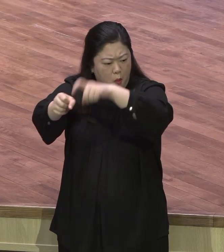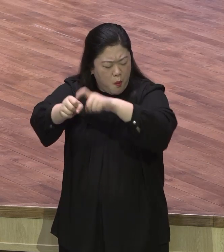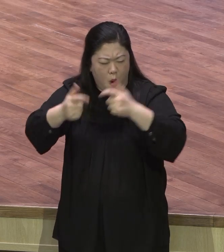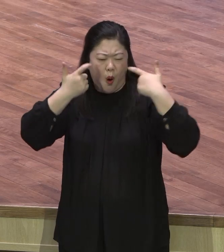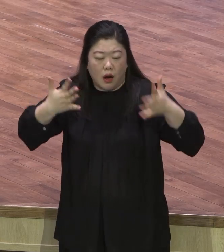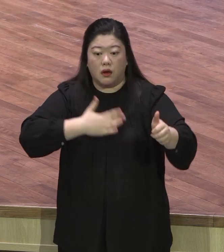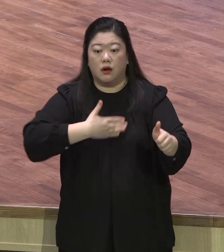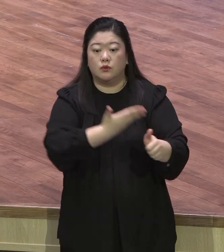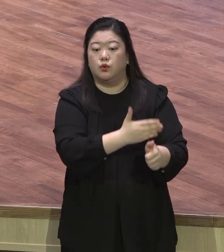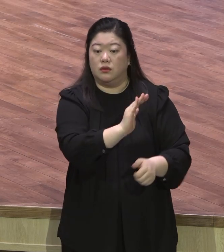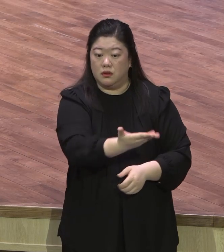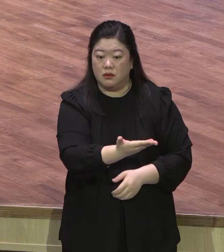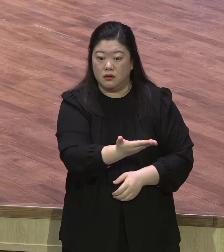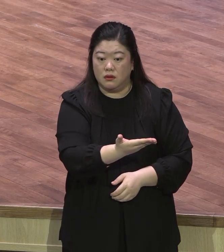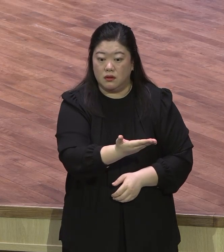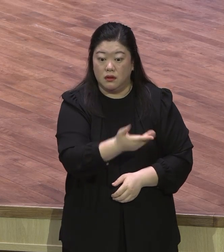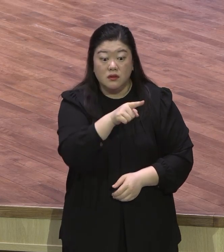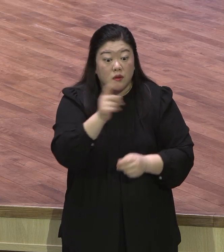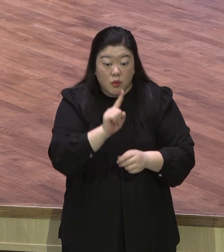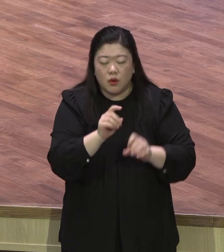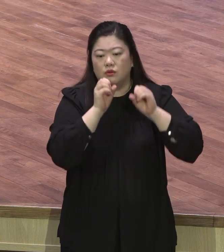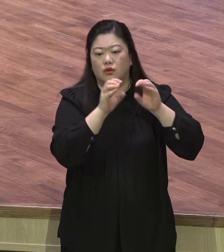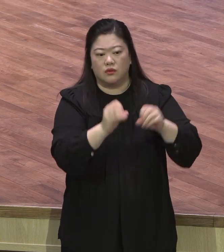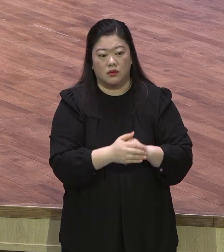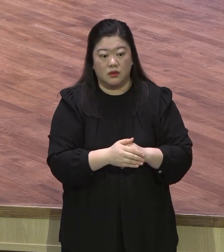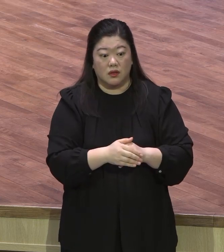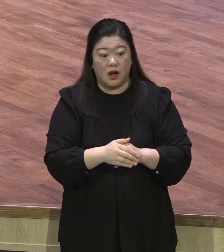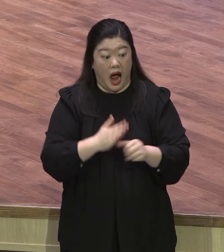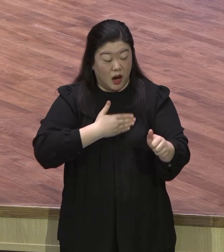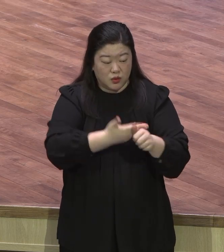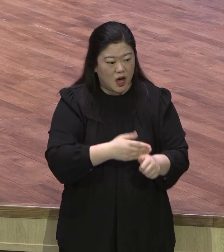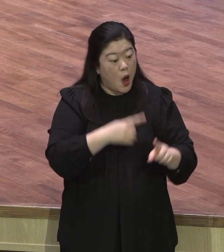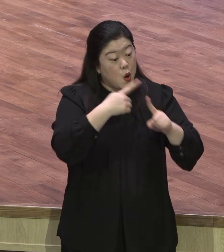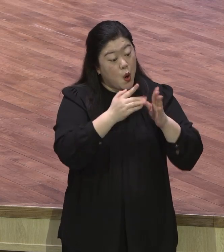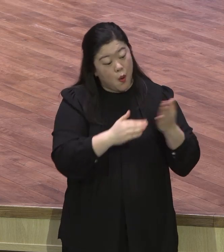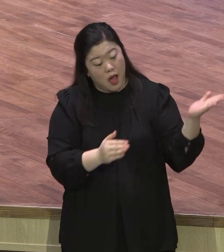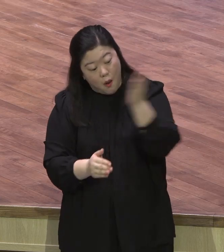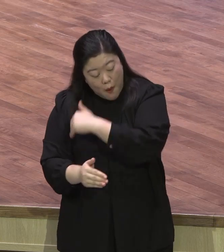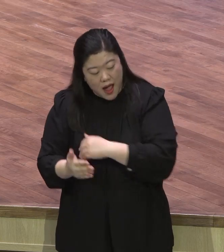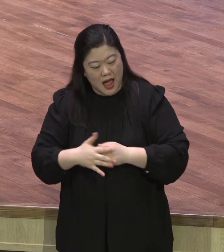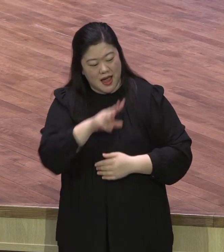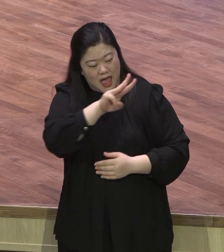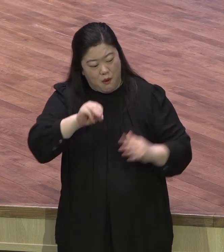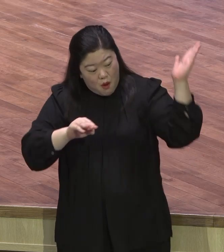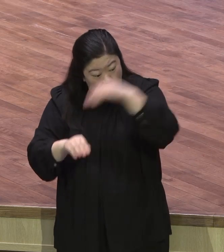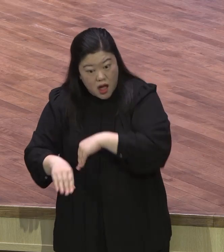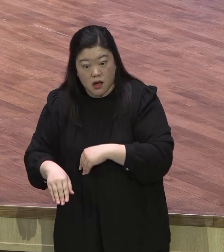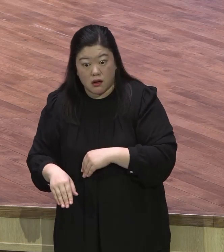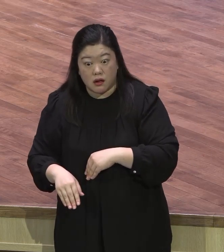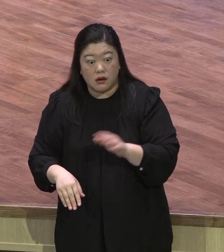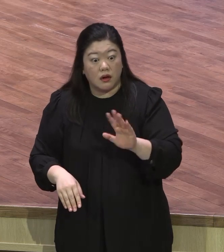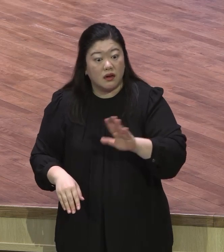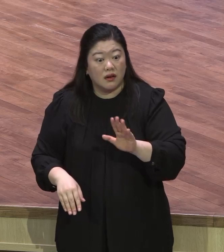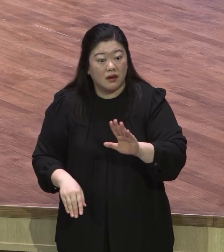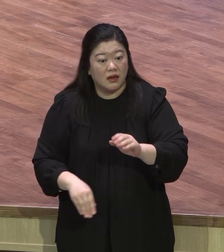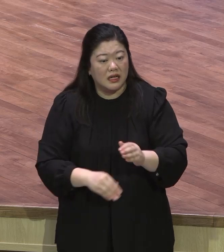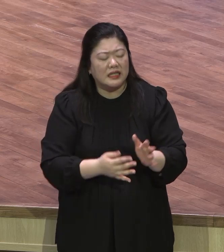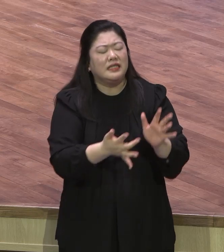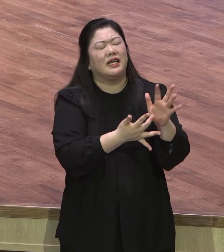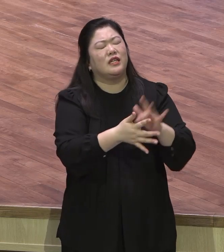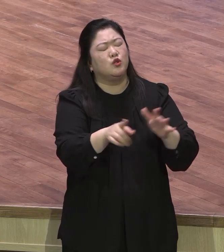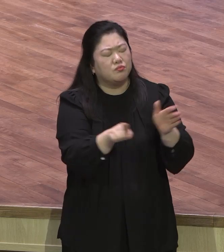답을 주는 것 교회 나오라고 아니에요 우리 교회 가자가 아니에요 인생 답을 줘요 그게 24제자 삶이에요